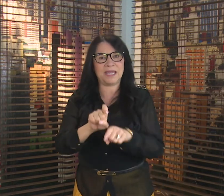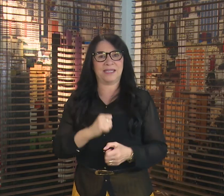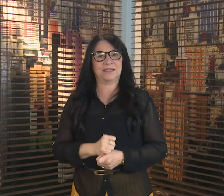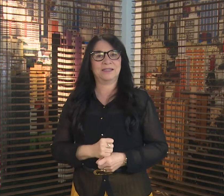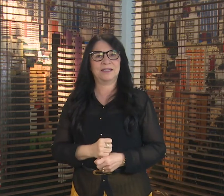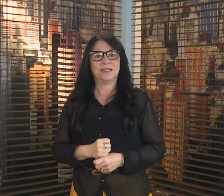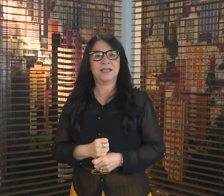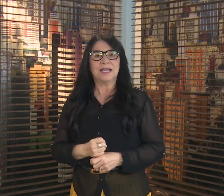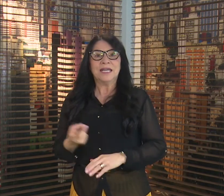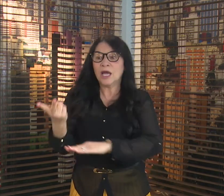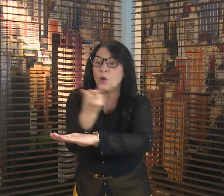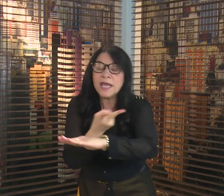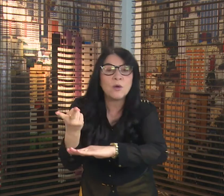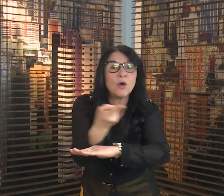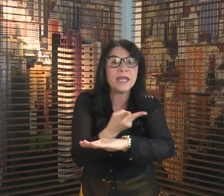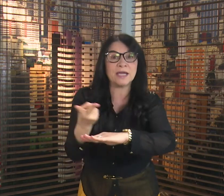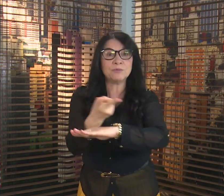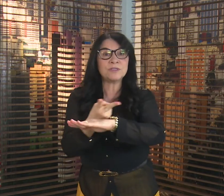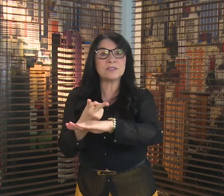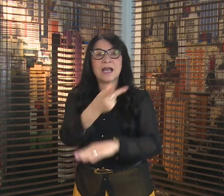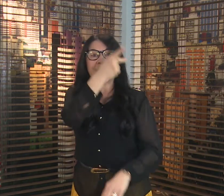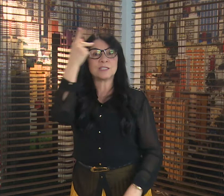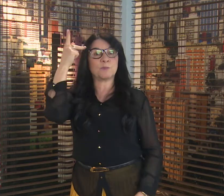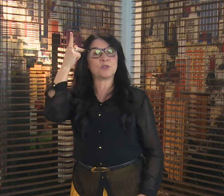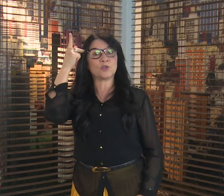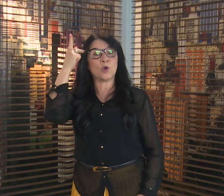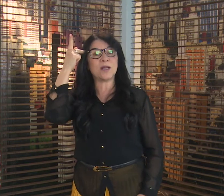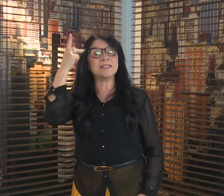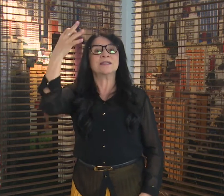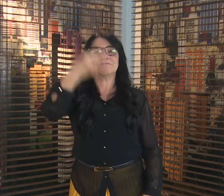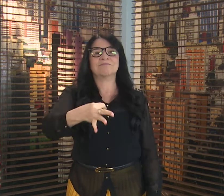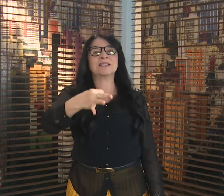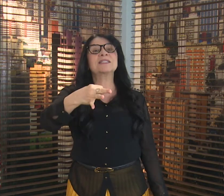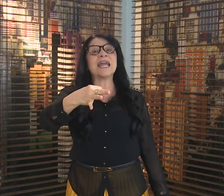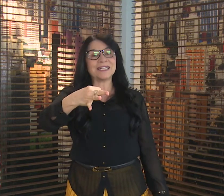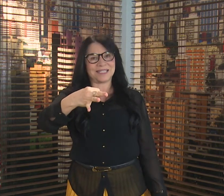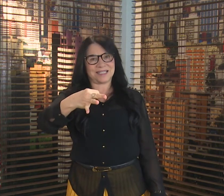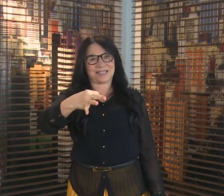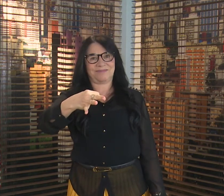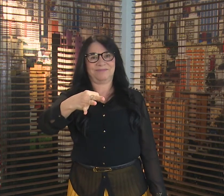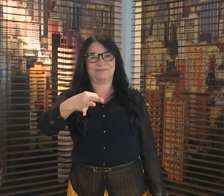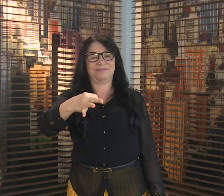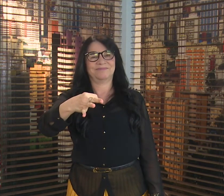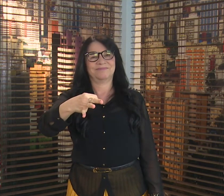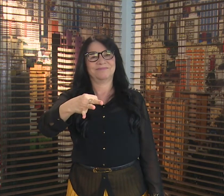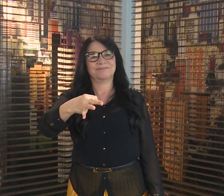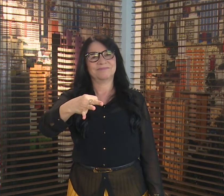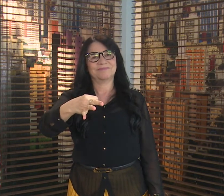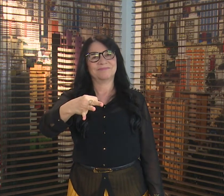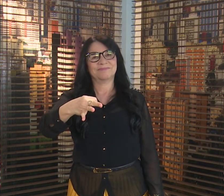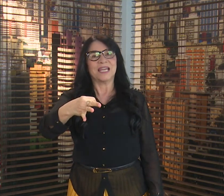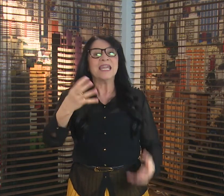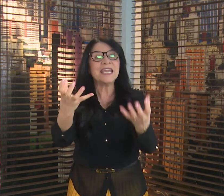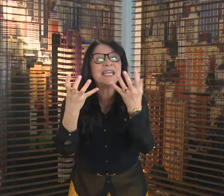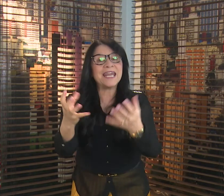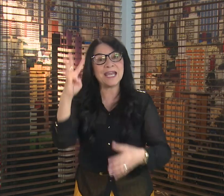também não recorremos às pessoas certas. E